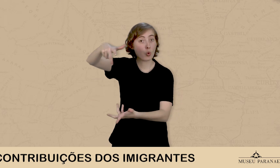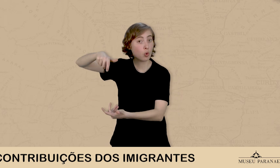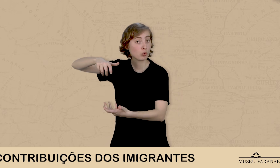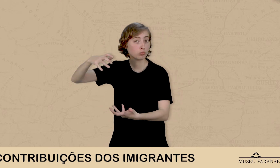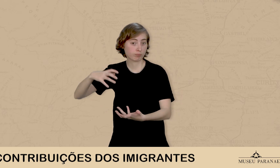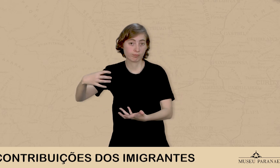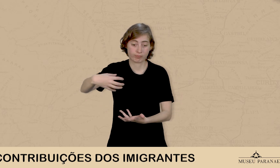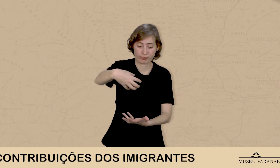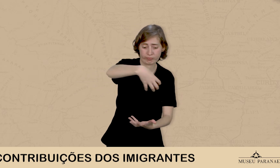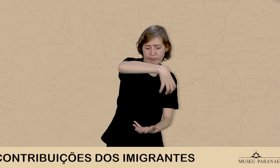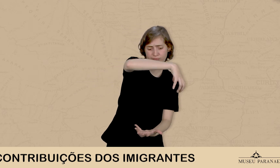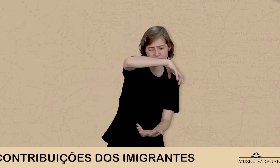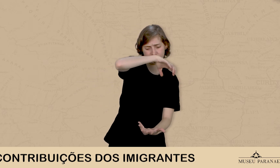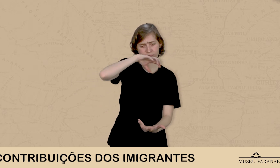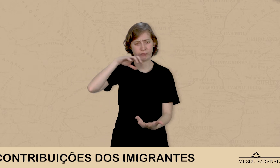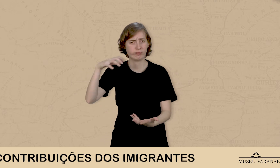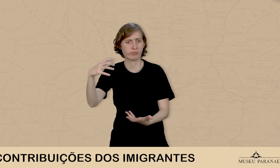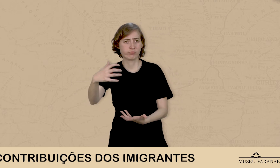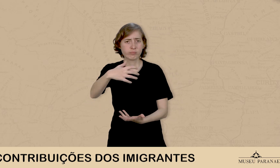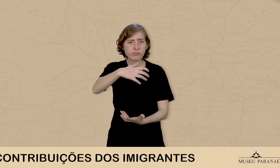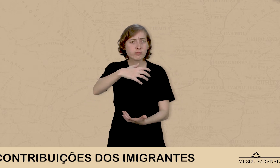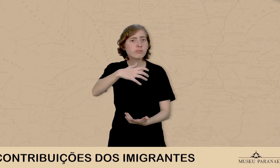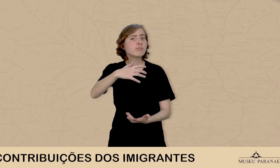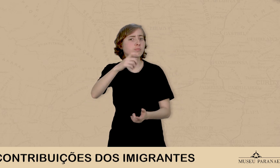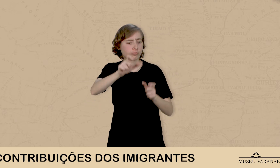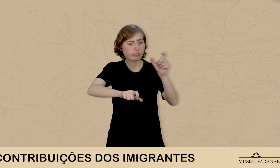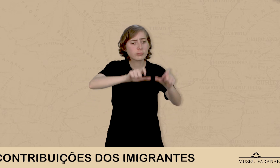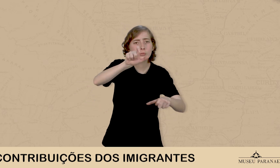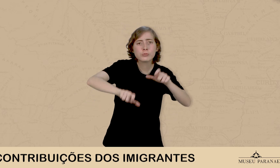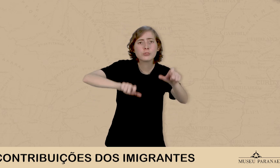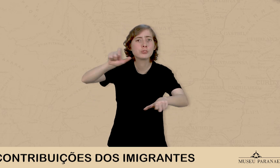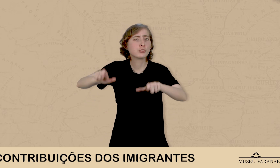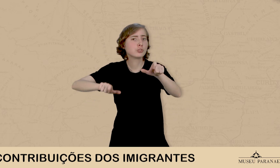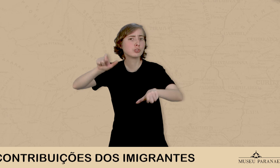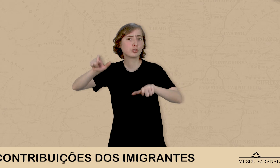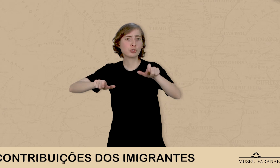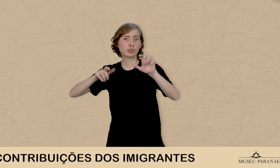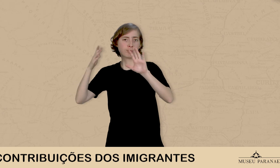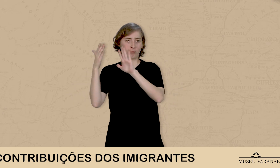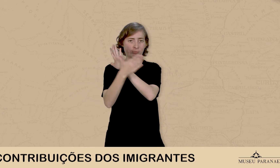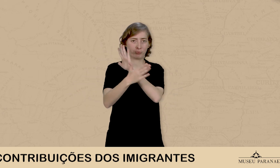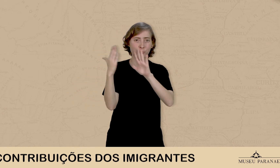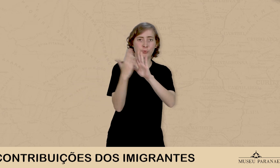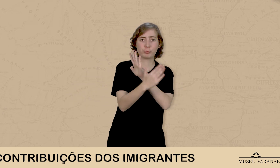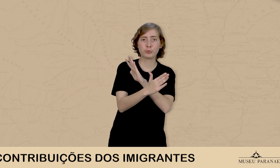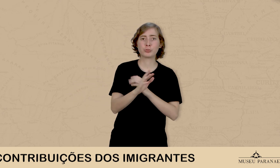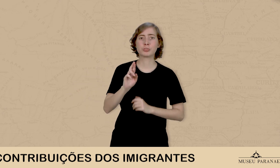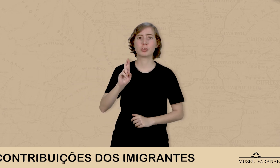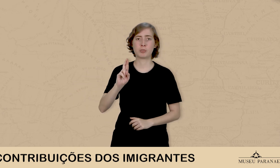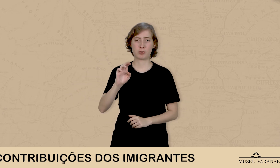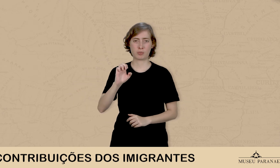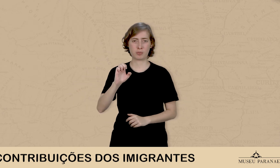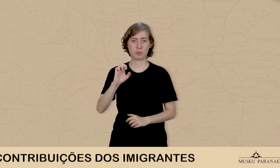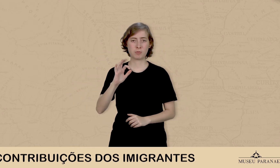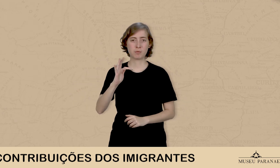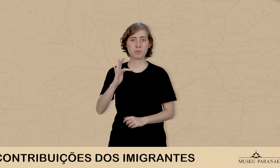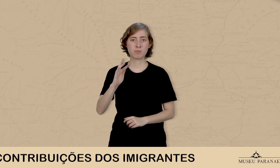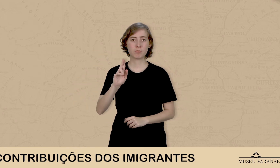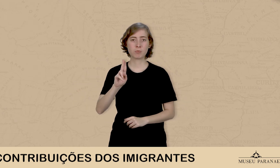O Brasil recebe parte desses novos imigrantes, muitos dos quais entram no país